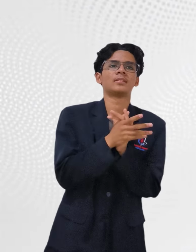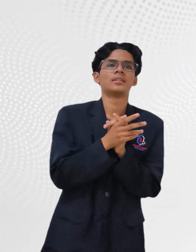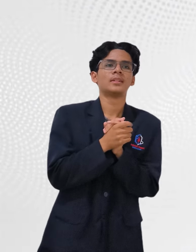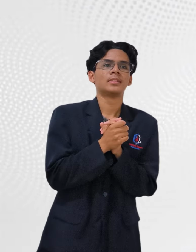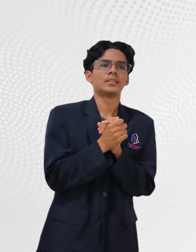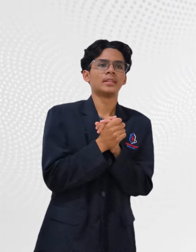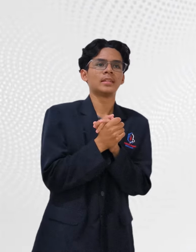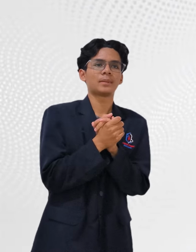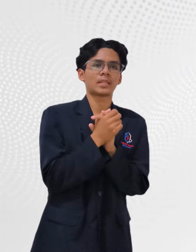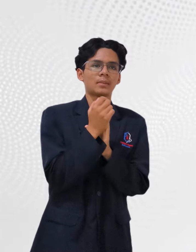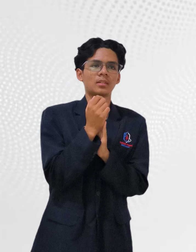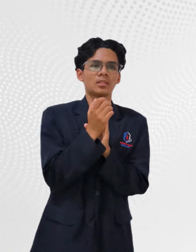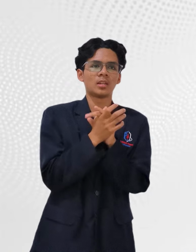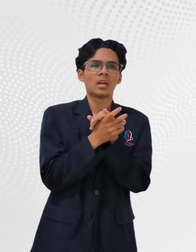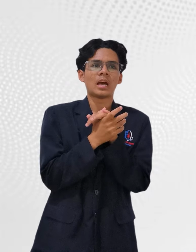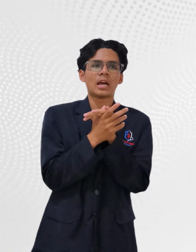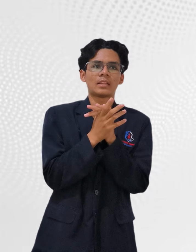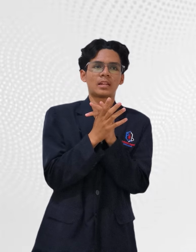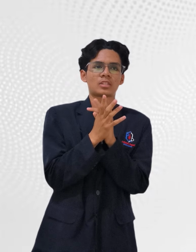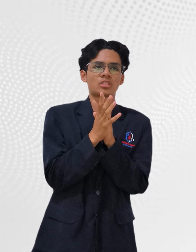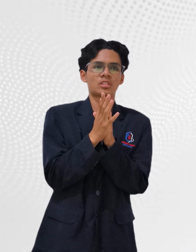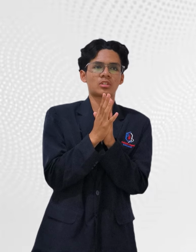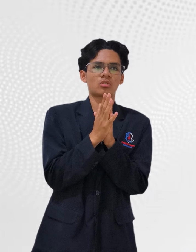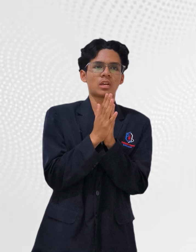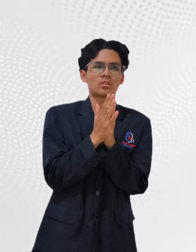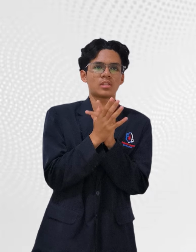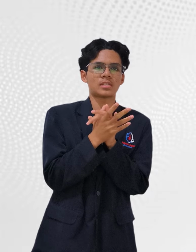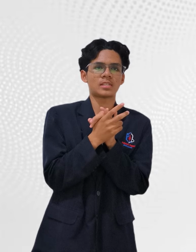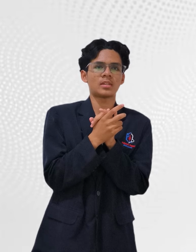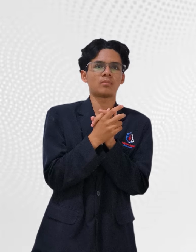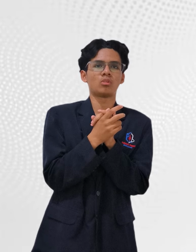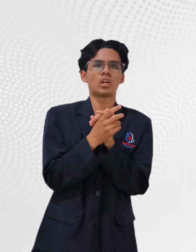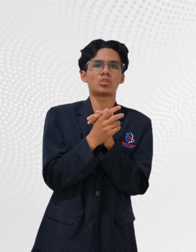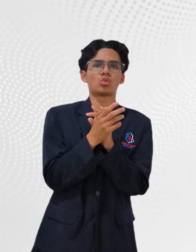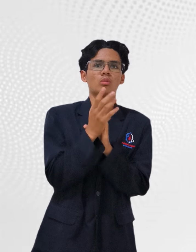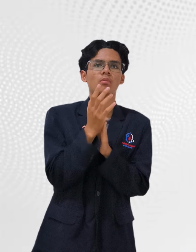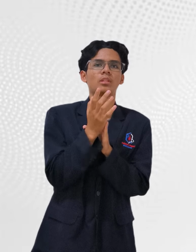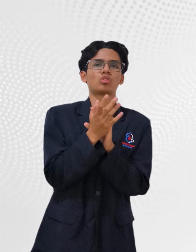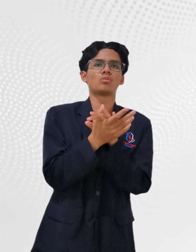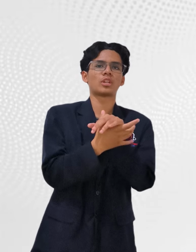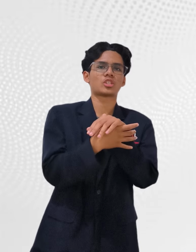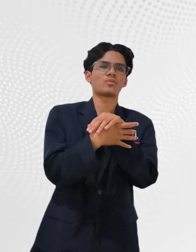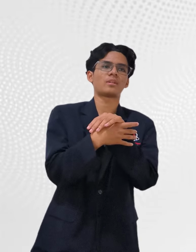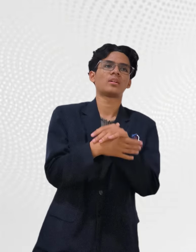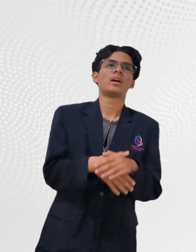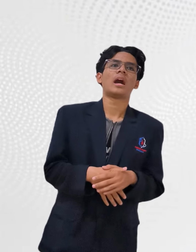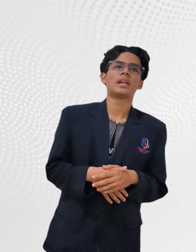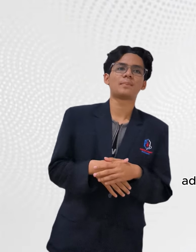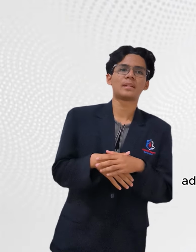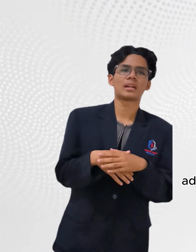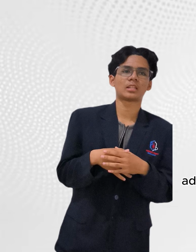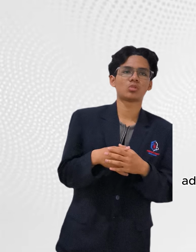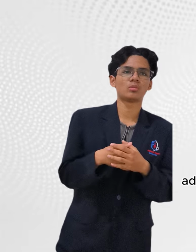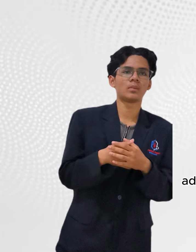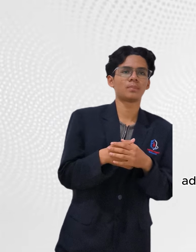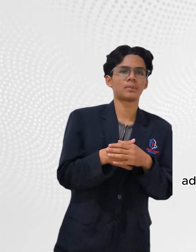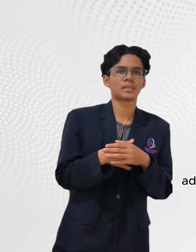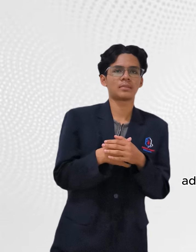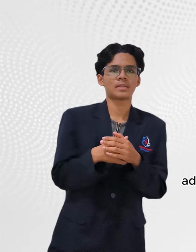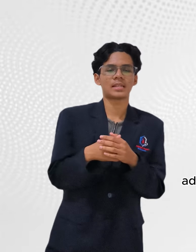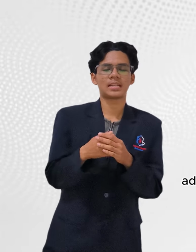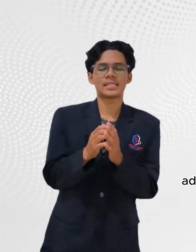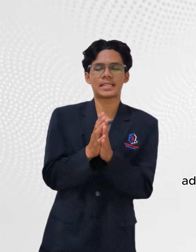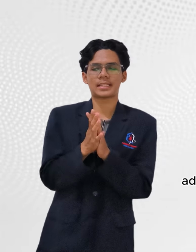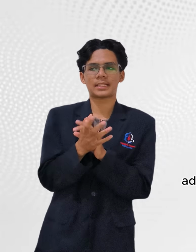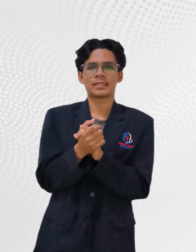searah. Jadi yang pertama, analisis sirkuit arus DC menggunakan hukum Ohm dan hukum Kirchhoff adalah pendekatan umum dalam